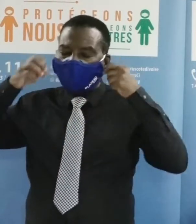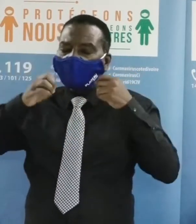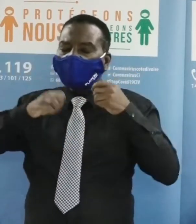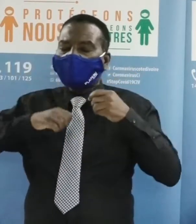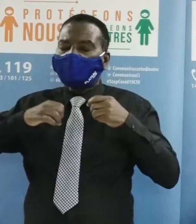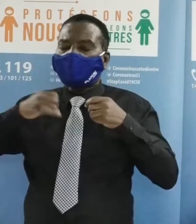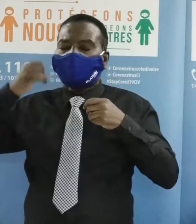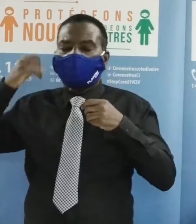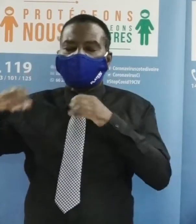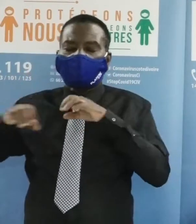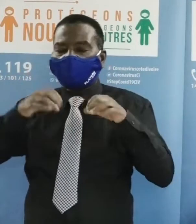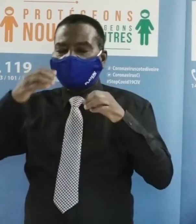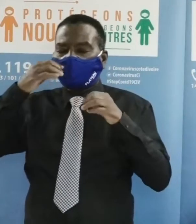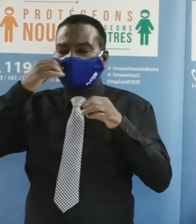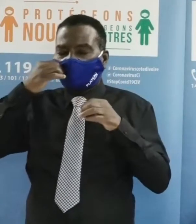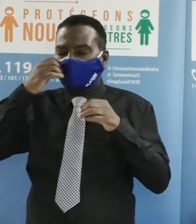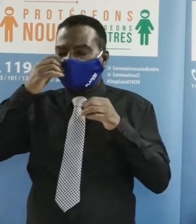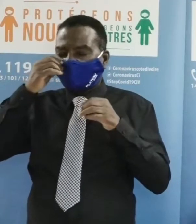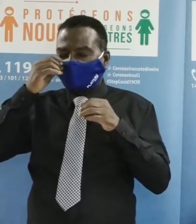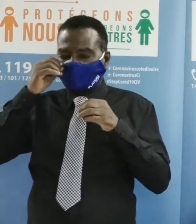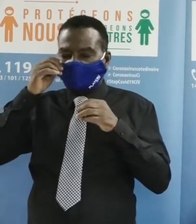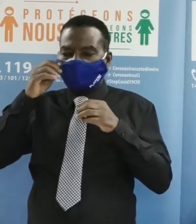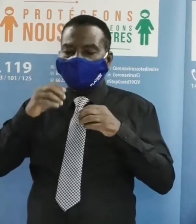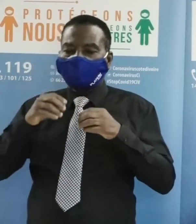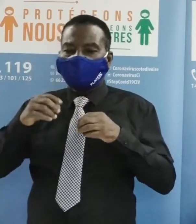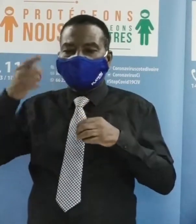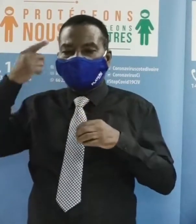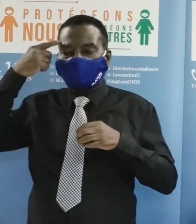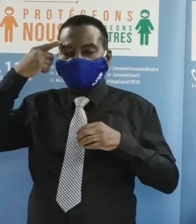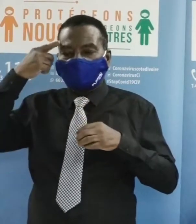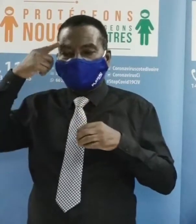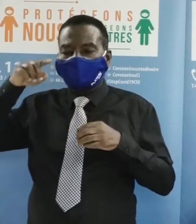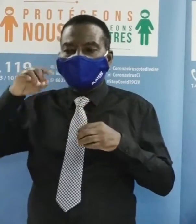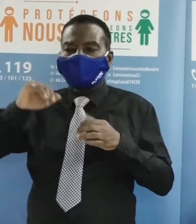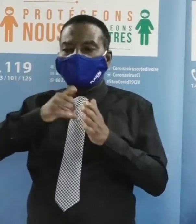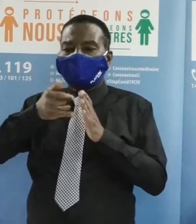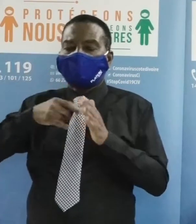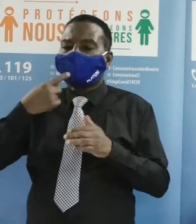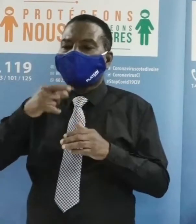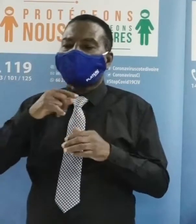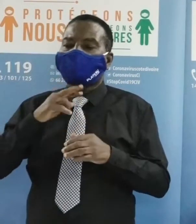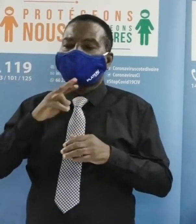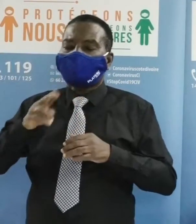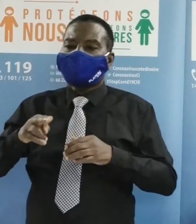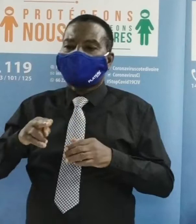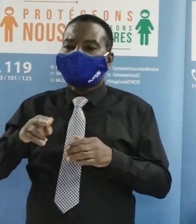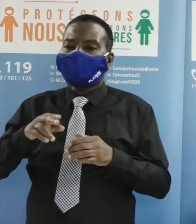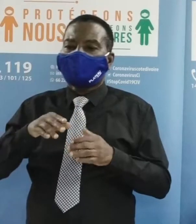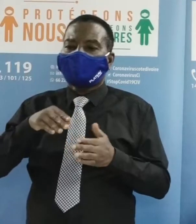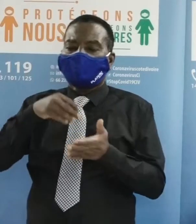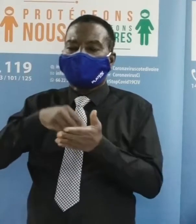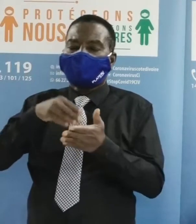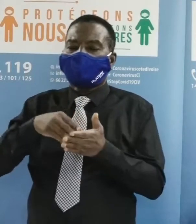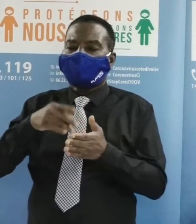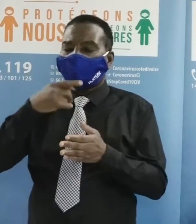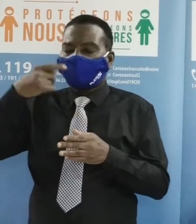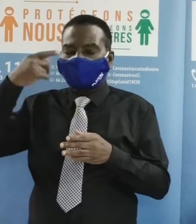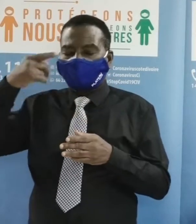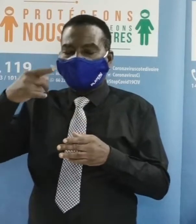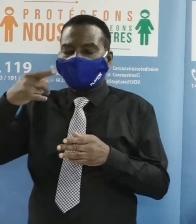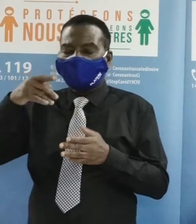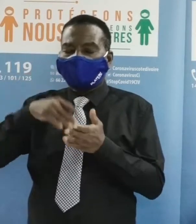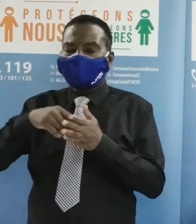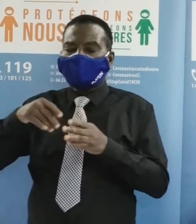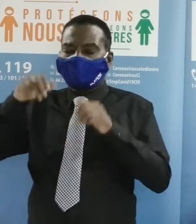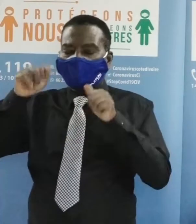élaborée en tenant compte des normes normes oms pour ceux qui sont les domaines chirurgicale cependant que les chirurgiens pu